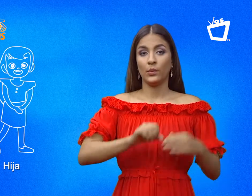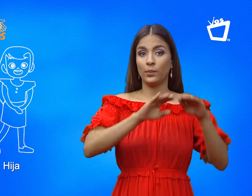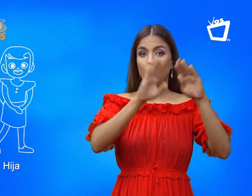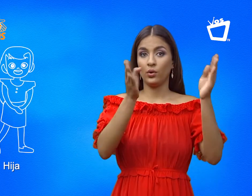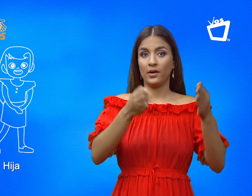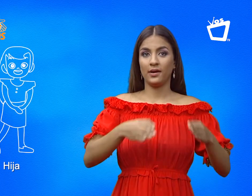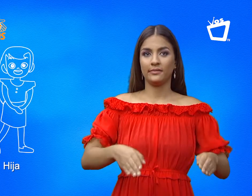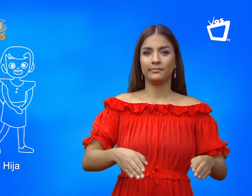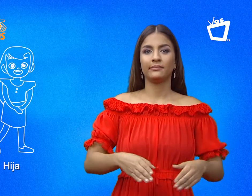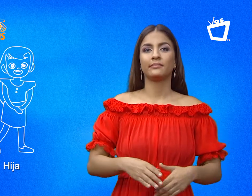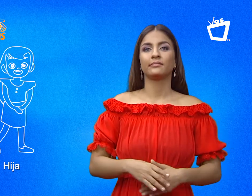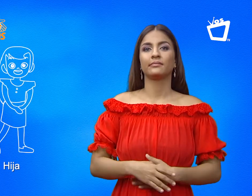hija